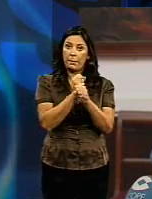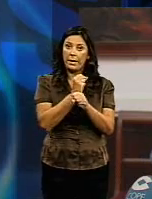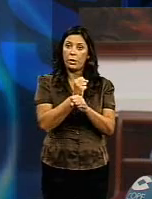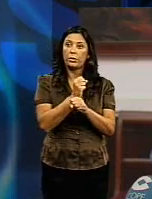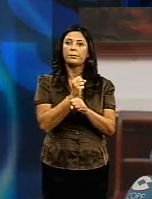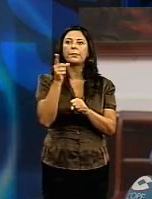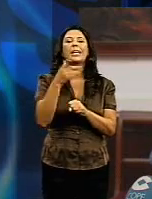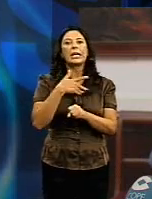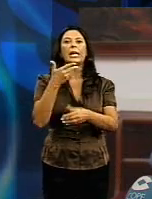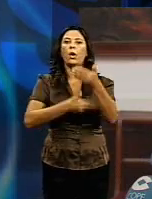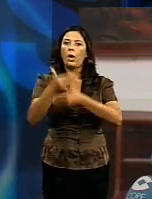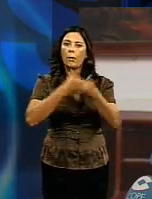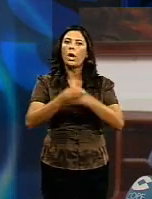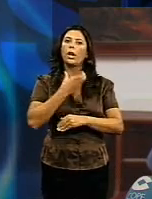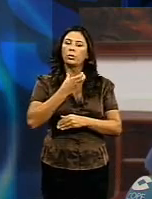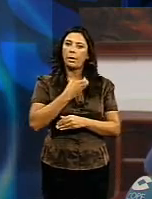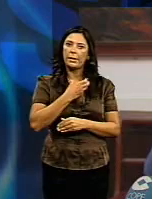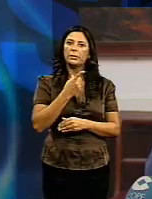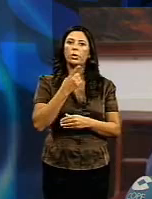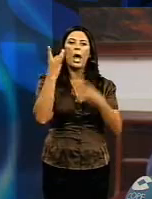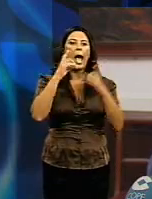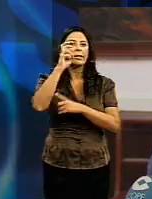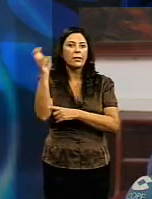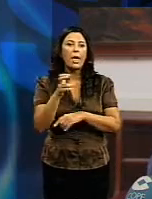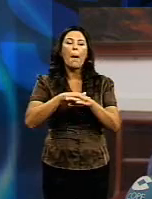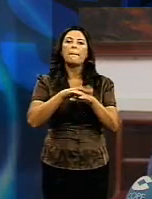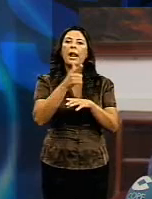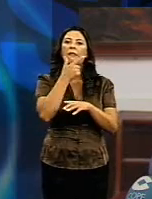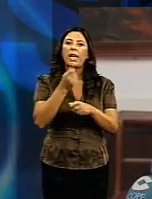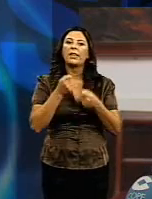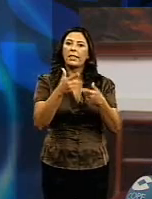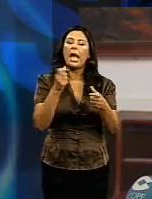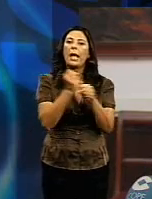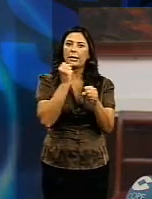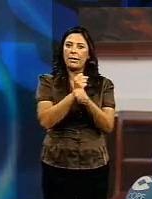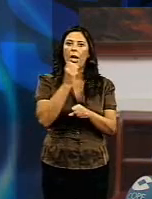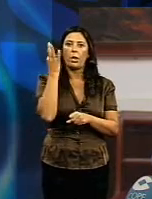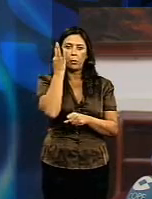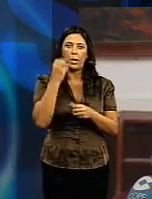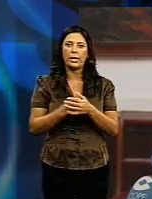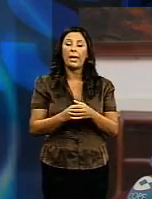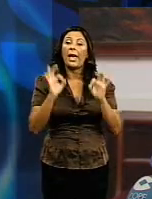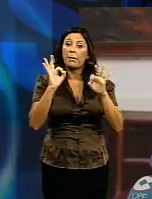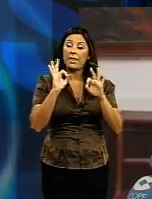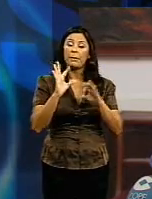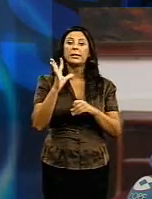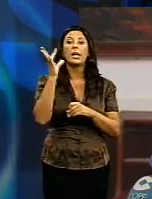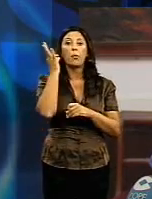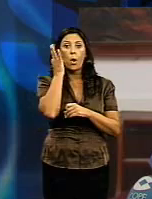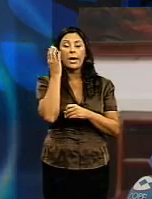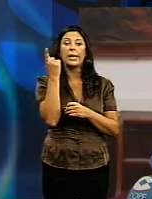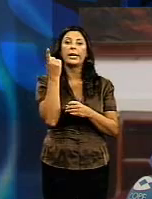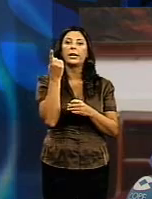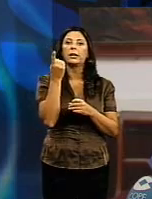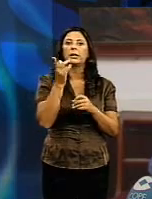pues cooperar con este ayuntamiento en actuaciones que favorezcan la empleabilidad de las mujeres, especialmente pues aquellas